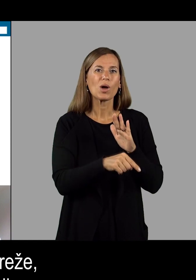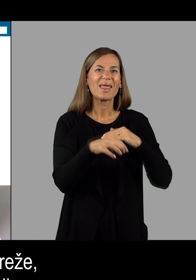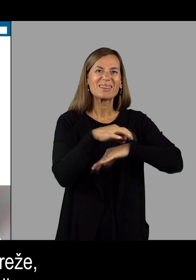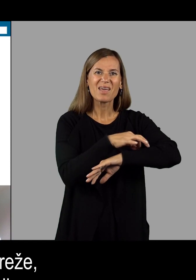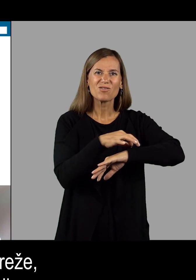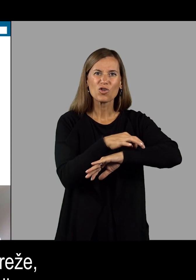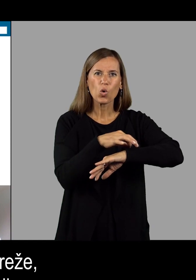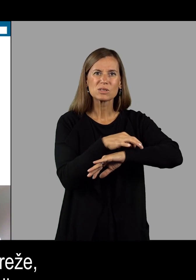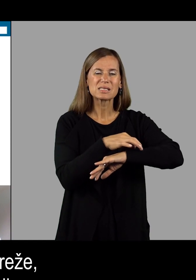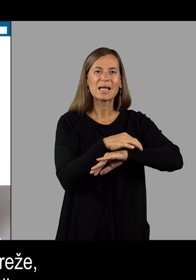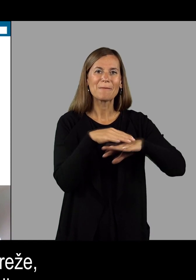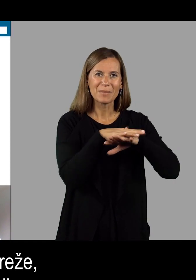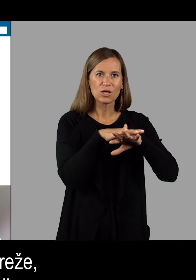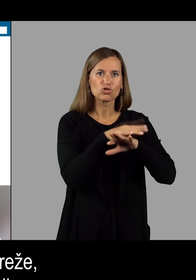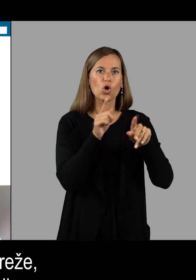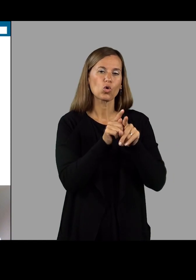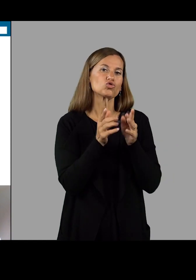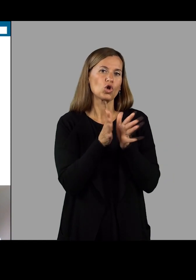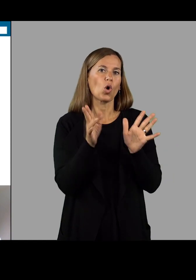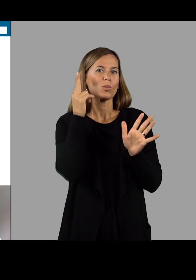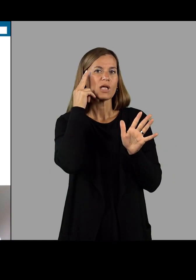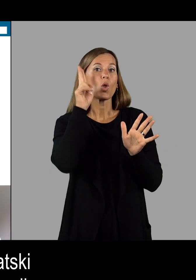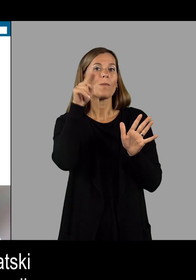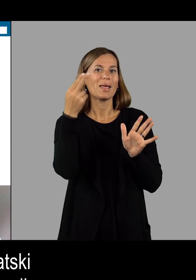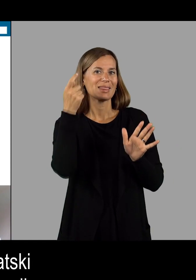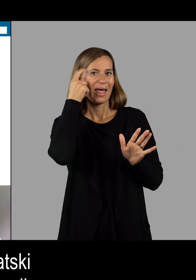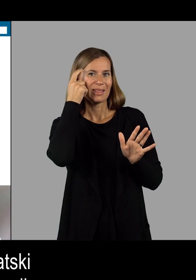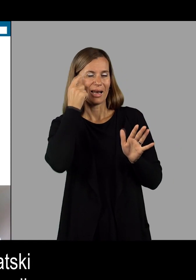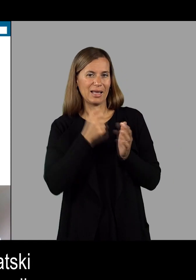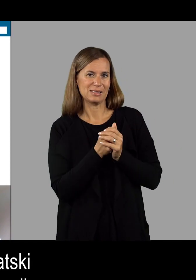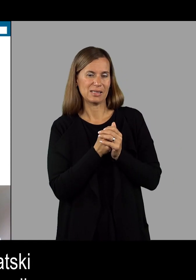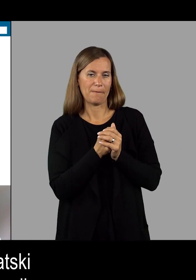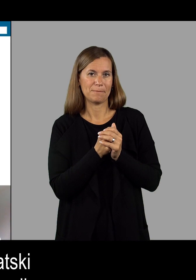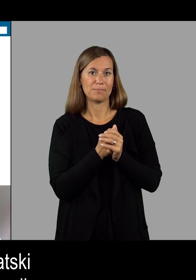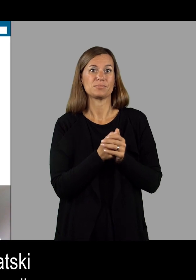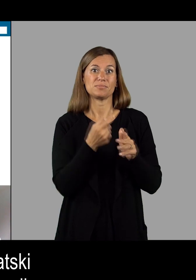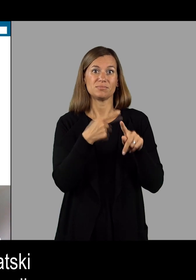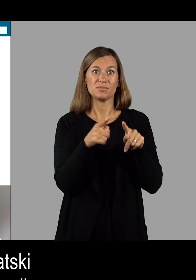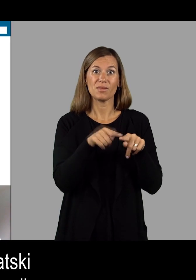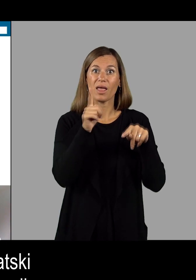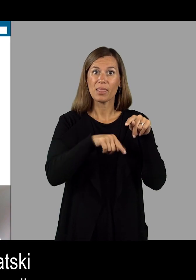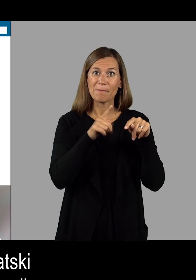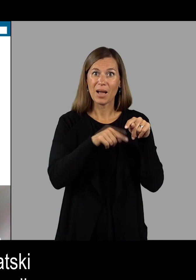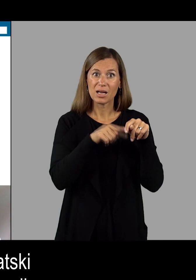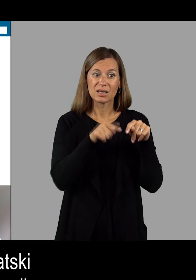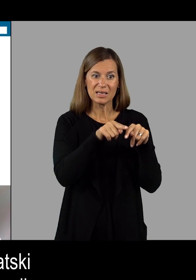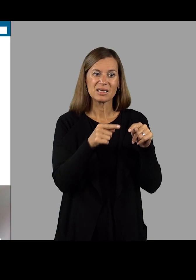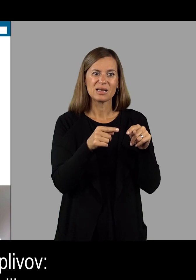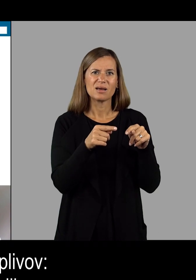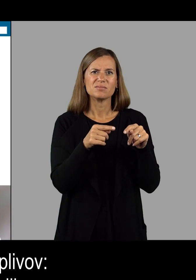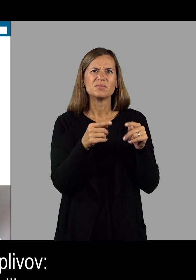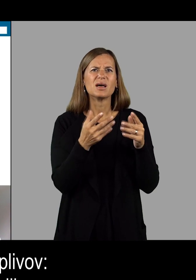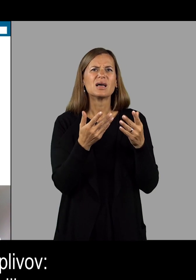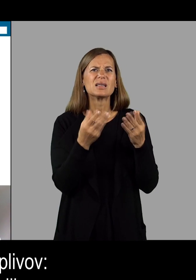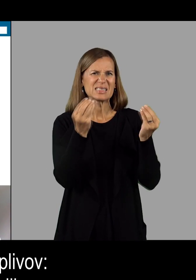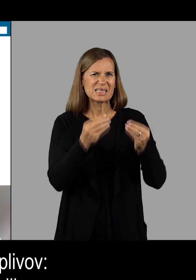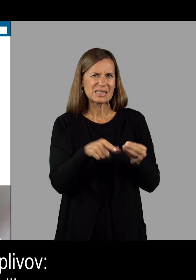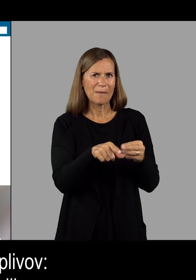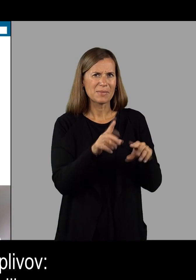poznano kot umetna inteligenca. Delež napak, ki jih avtomatski razpoznavalnik govora naredi, je odvisen